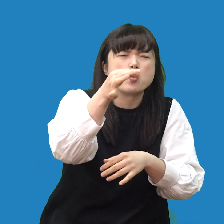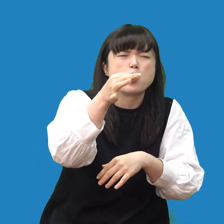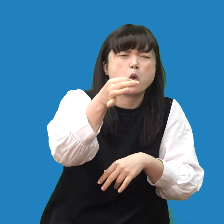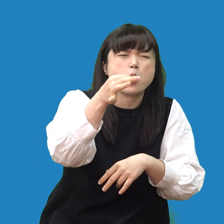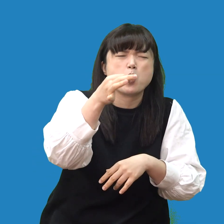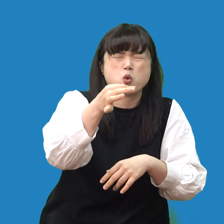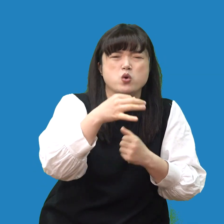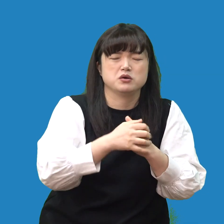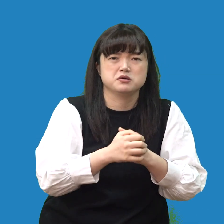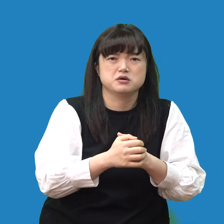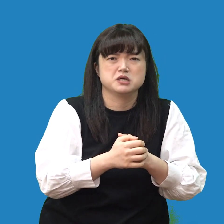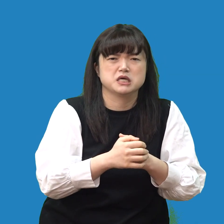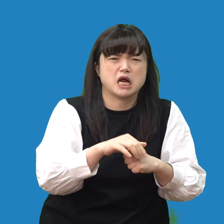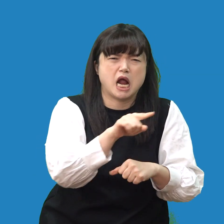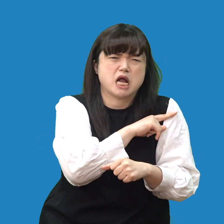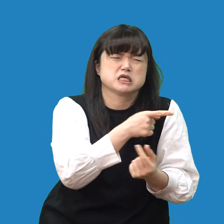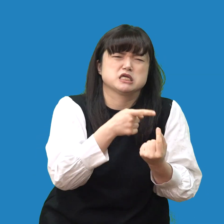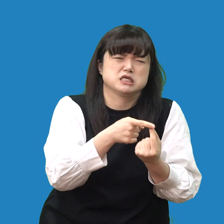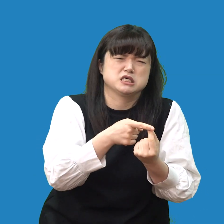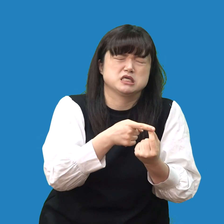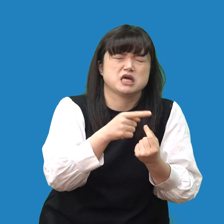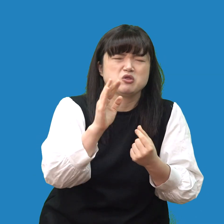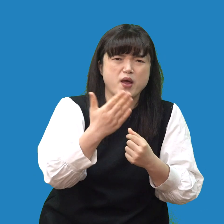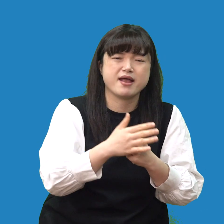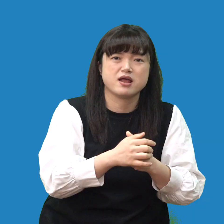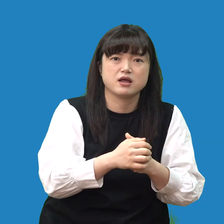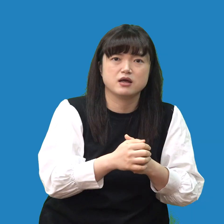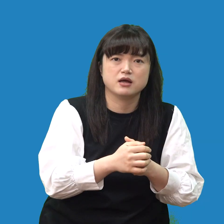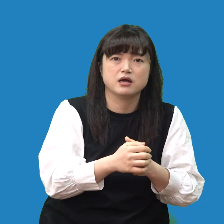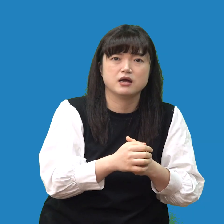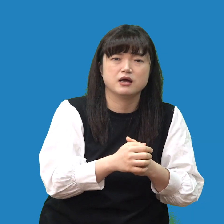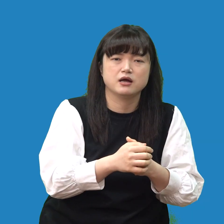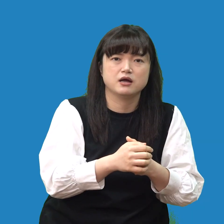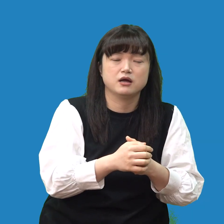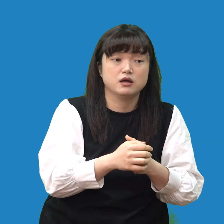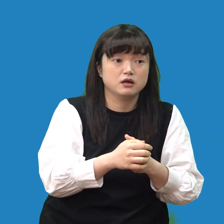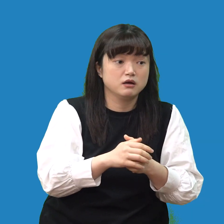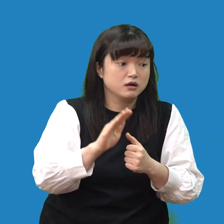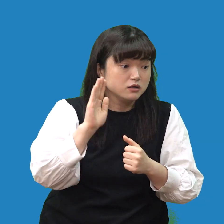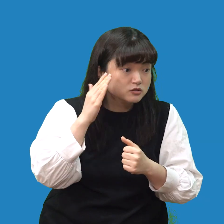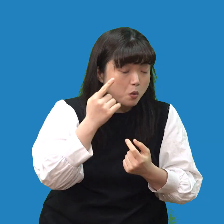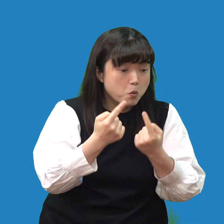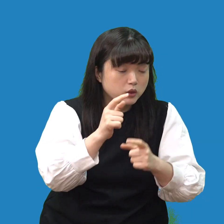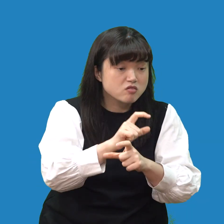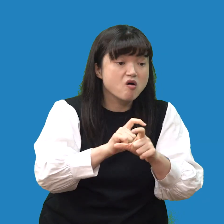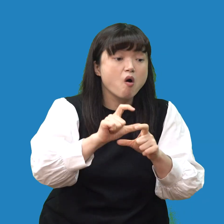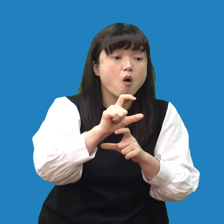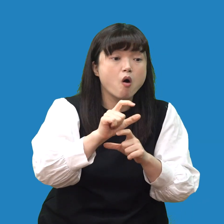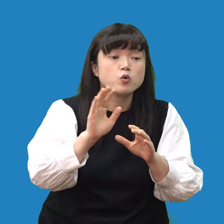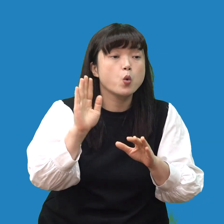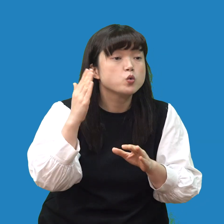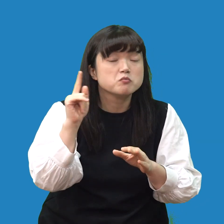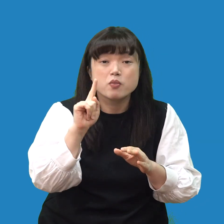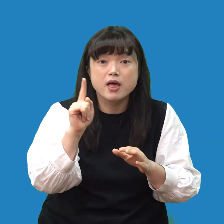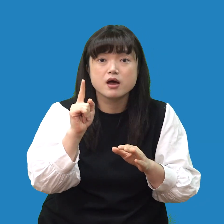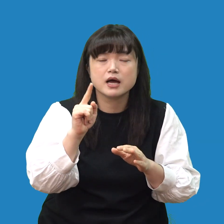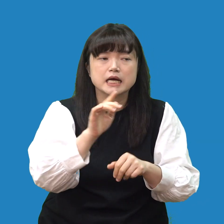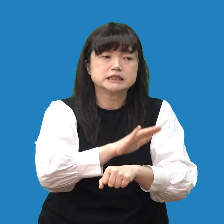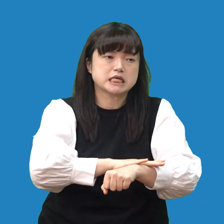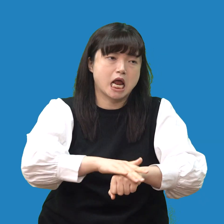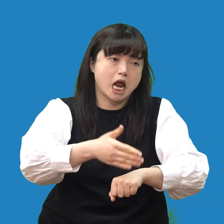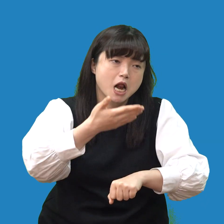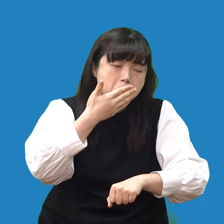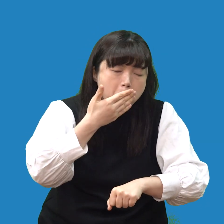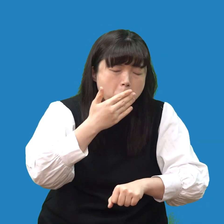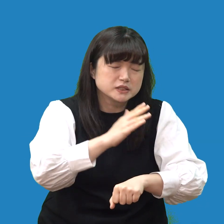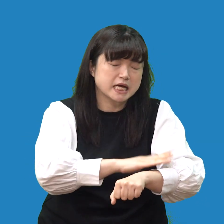최우선 우선순위라는 겁니다. 그런데 이전보다도 훨씬 더 잘 먹고 잘 살게 된